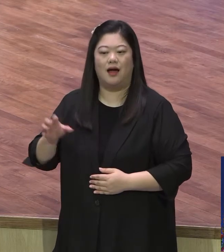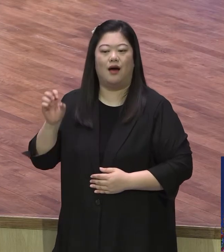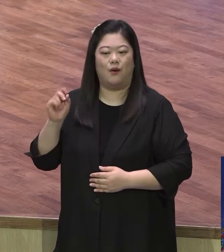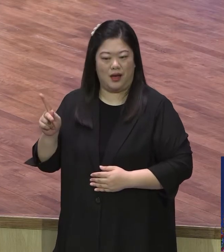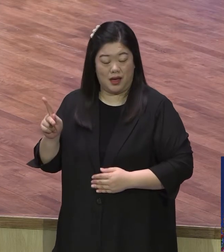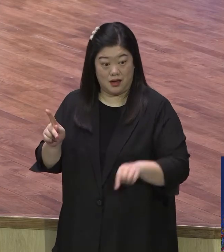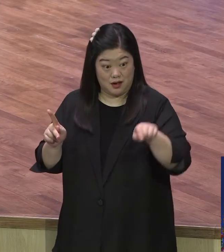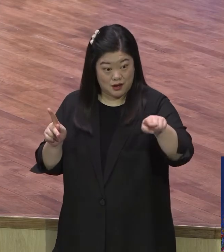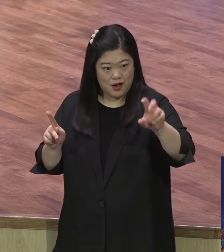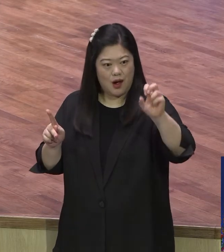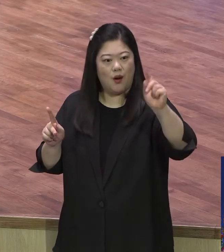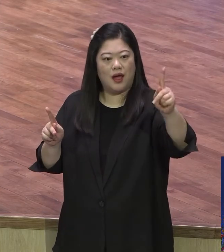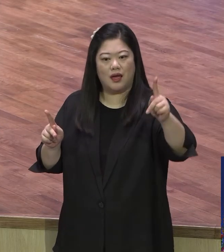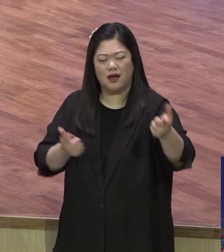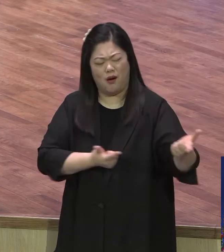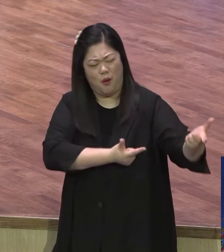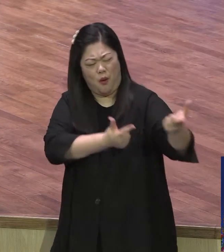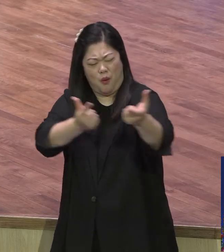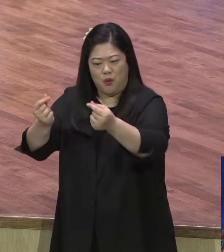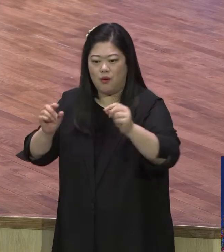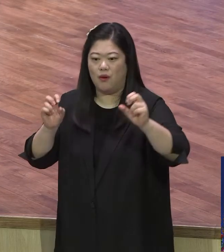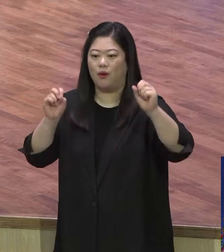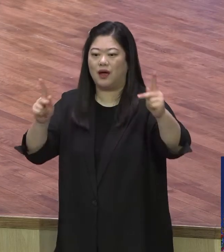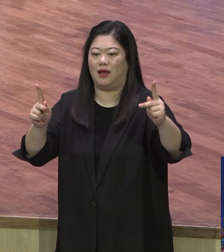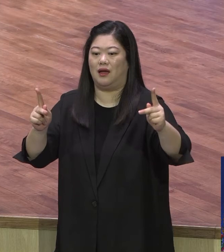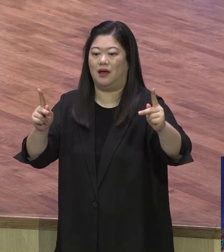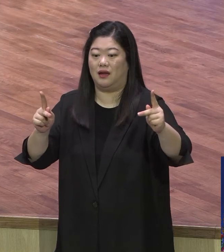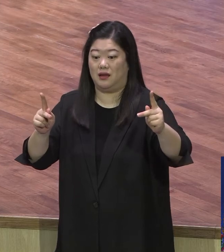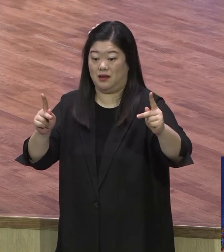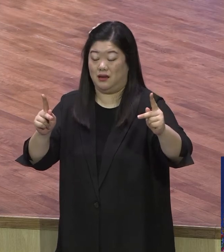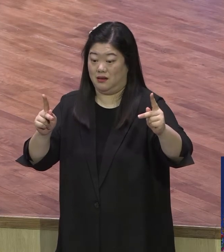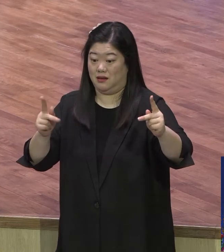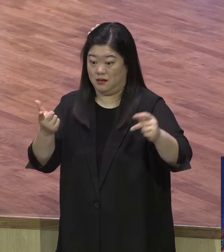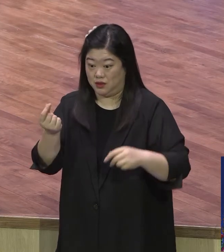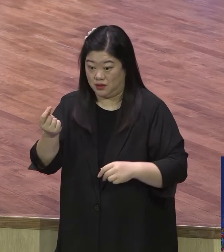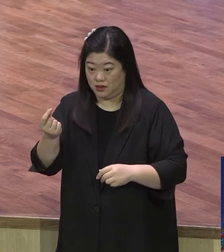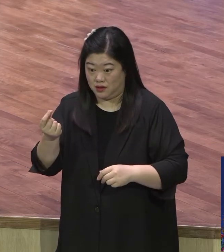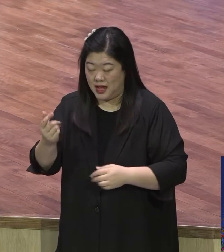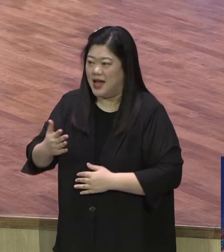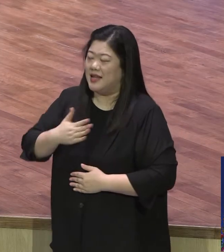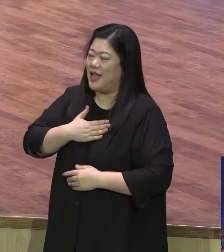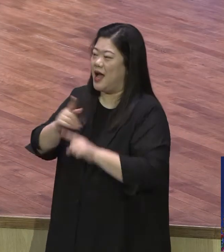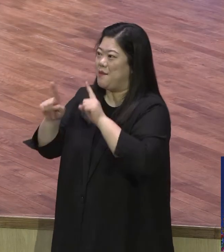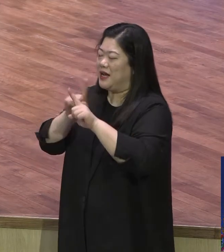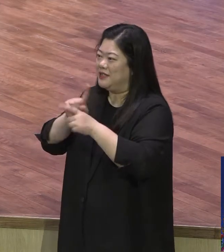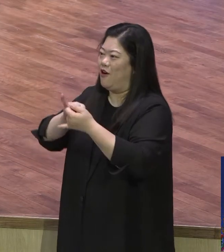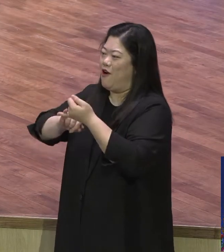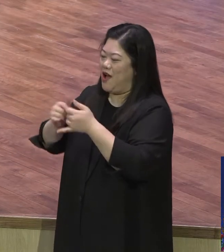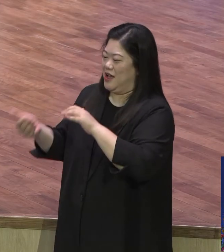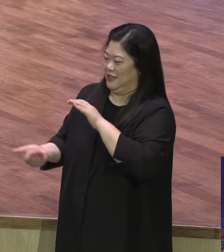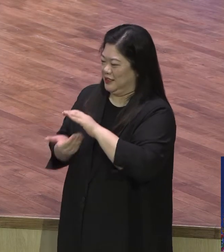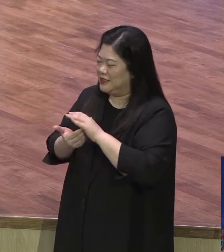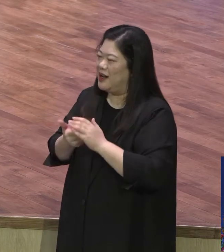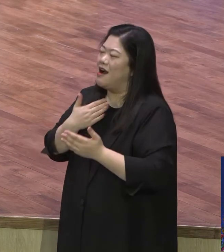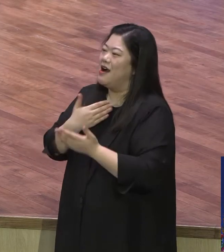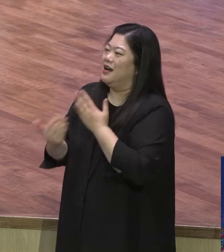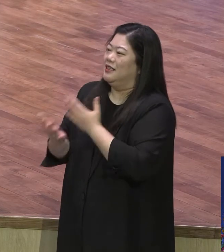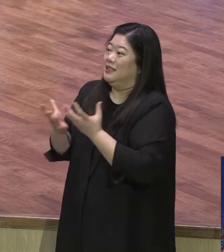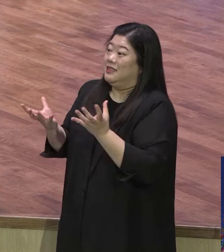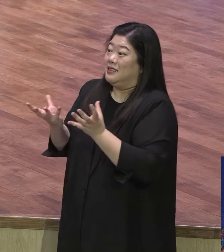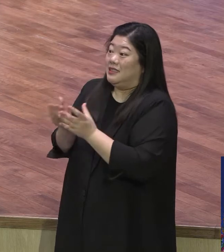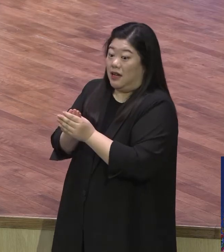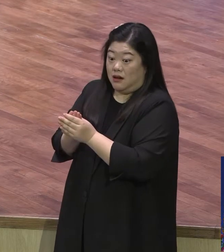확신 가지고 현장 파고 들어가는 거예요 여러분 개인적으로 말씀성취를 체험할 수 있는 것은 현장이에요 그리고